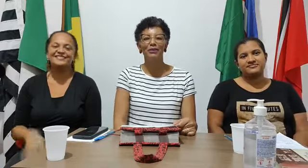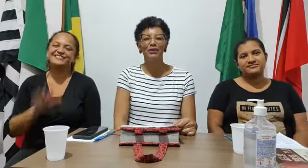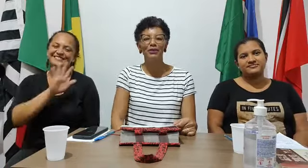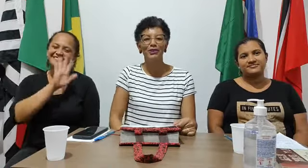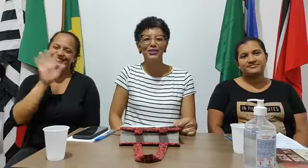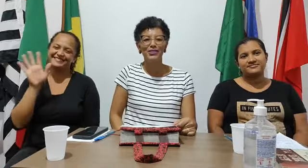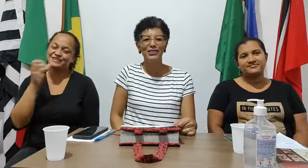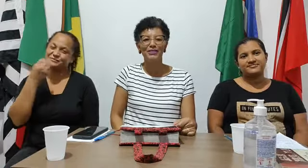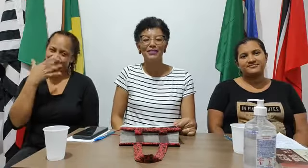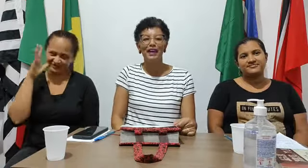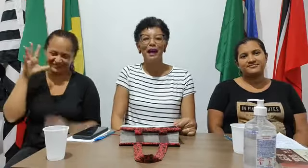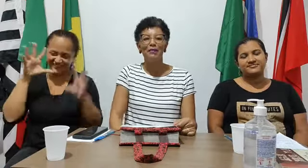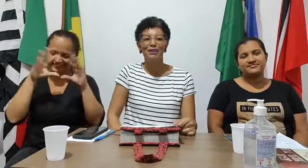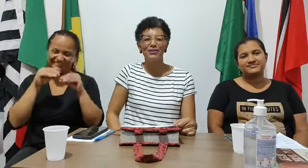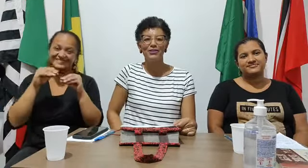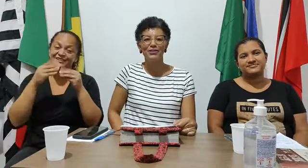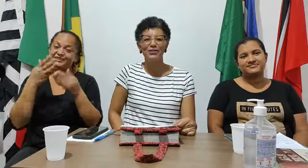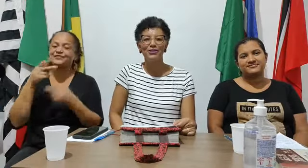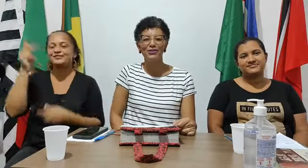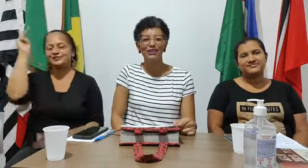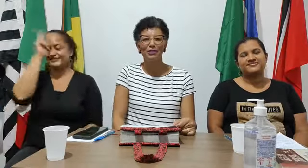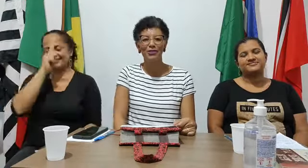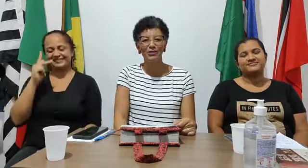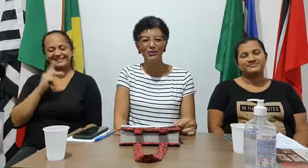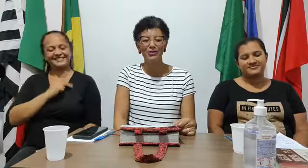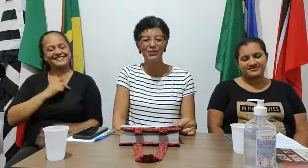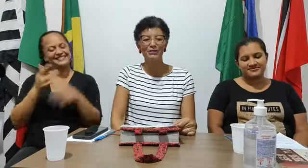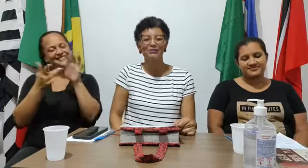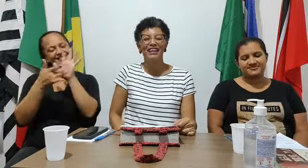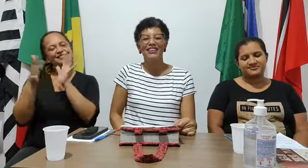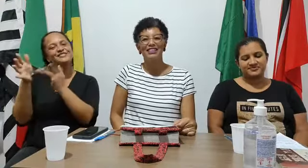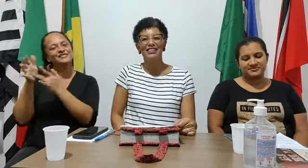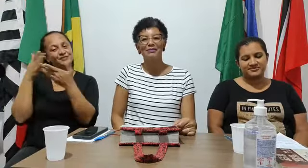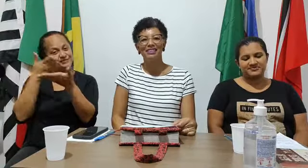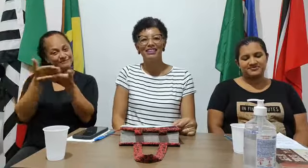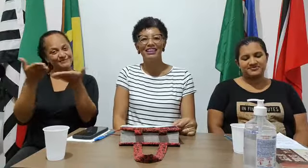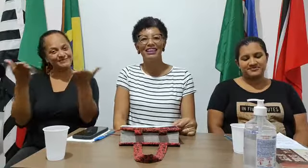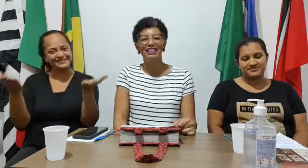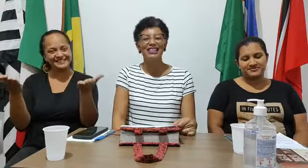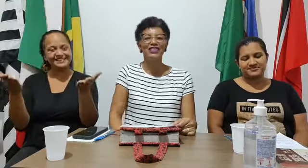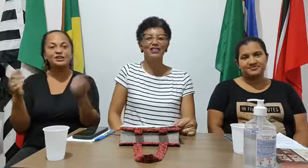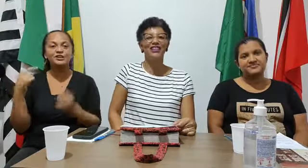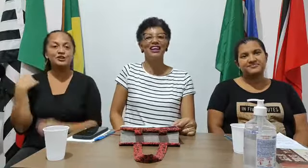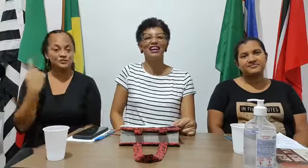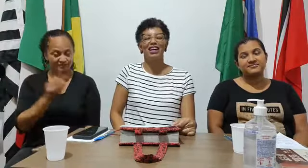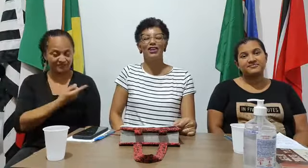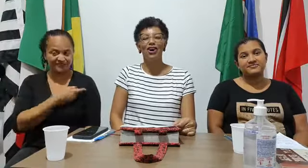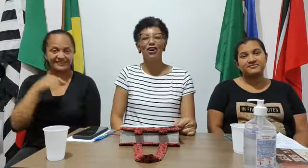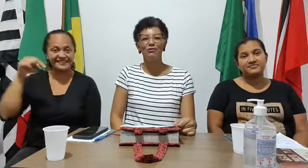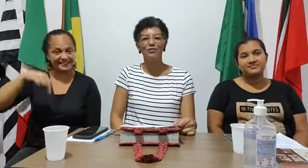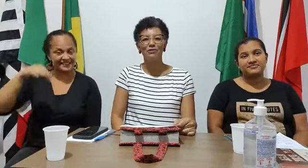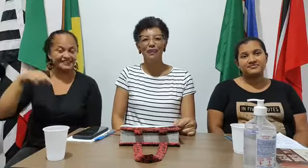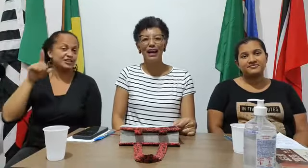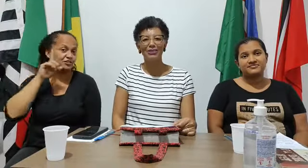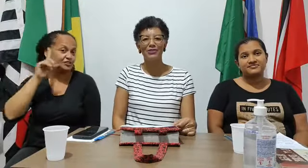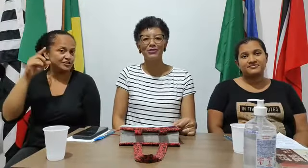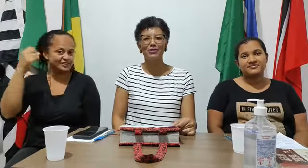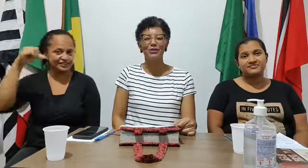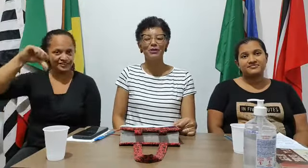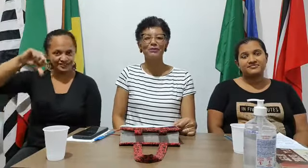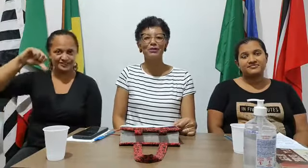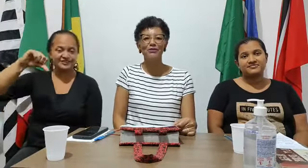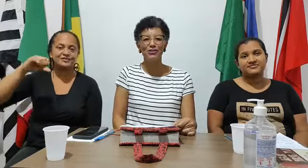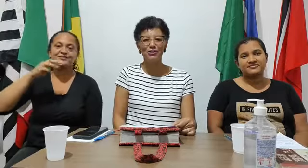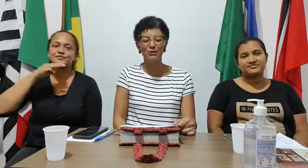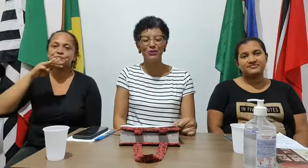Olá, boa noite, a paz do Senhor Jesus a todos. Nós estamos aqui nesse dia 9 de março